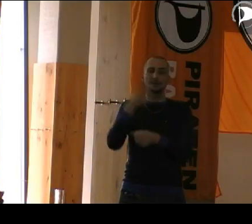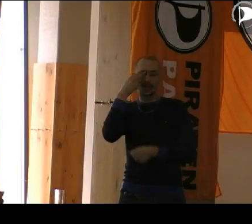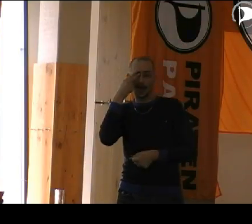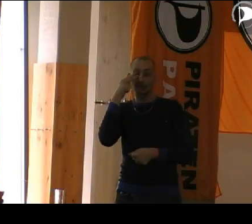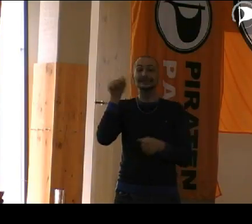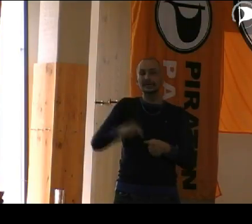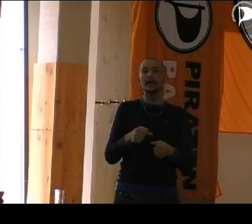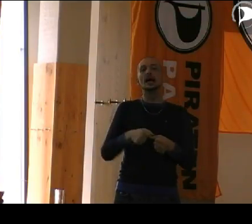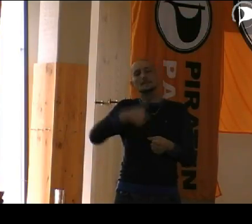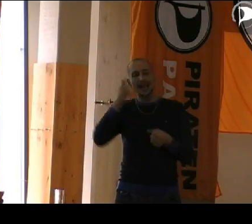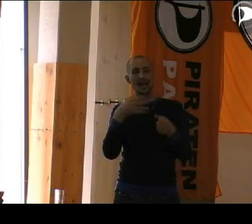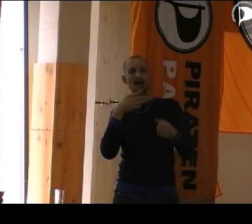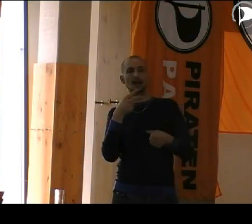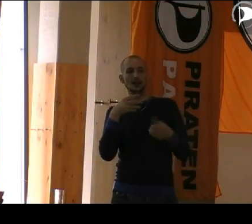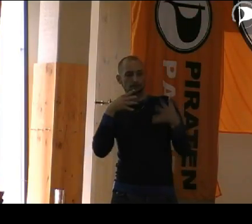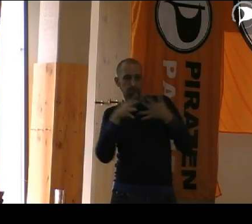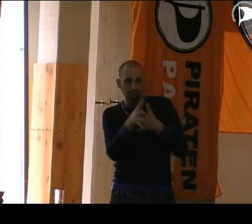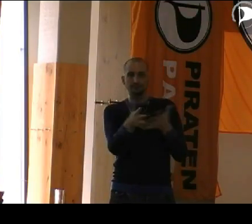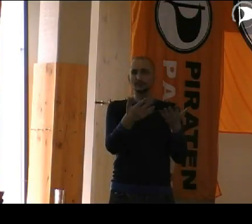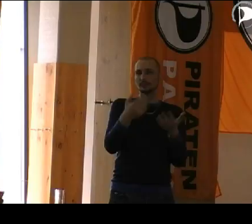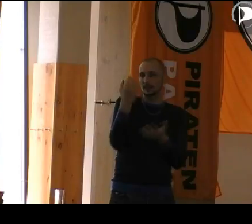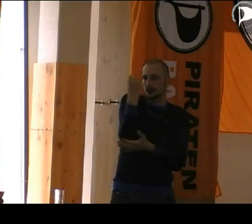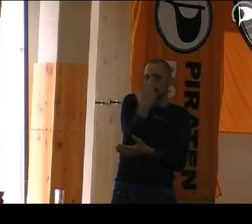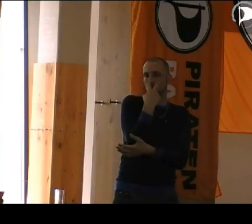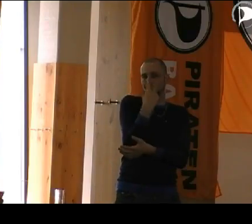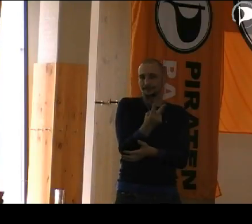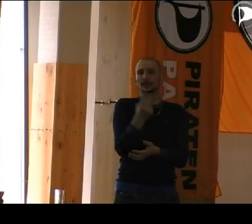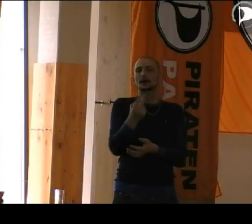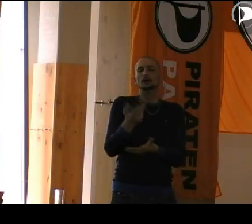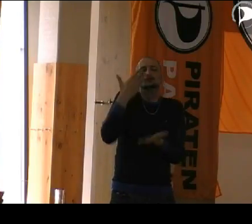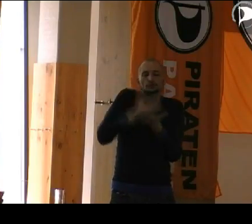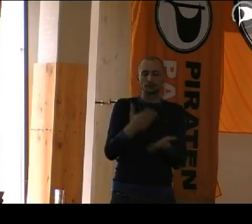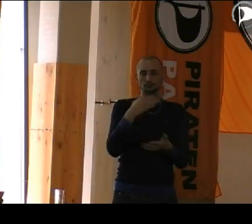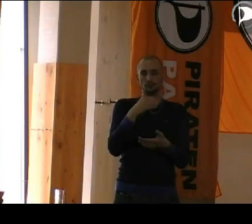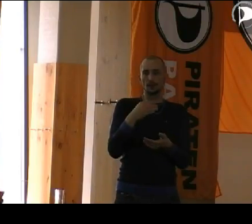21 der österreichische sport